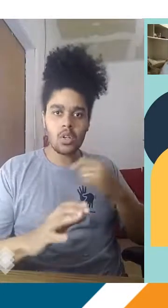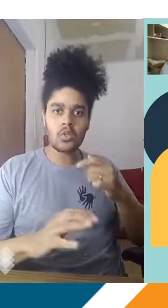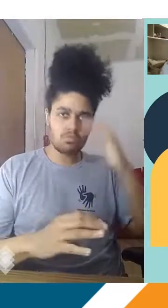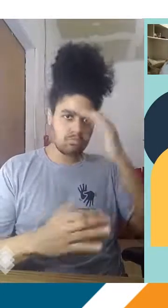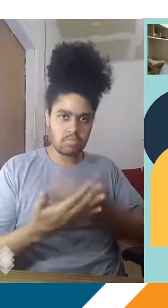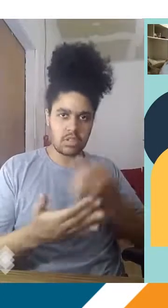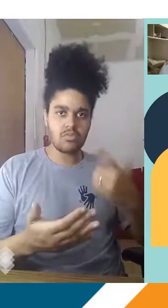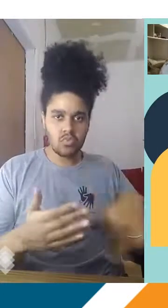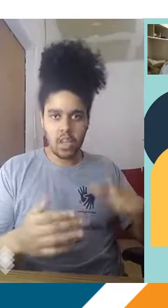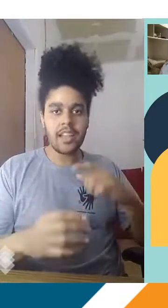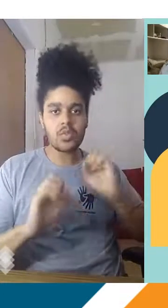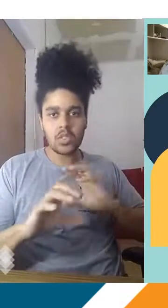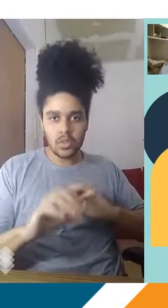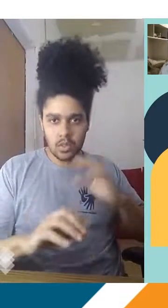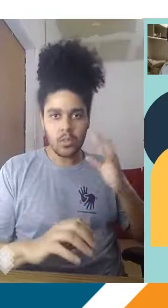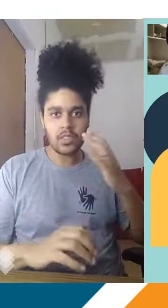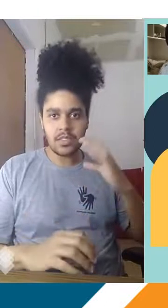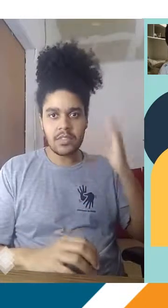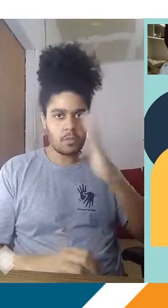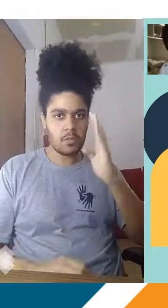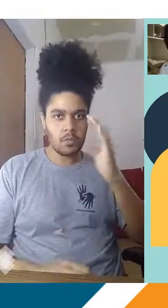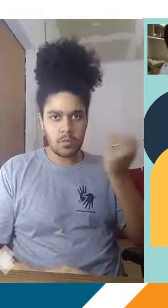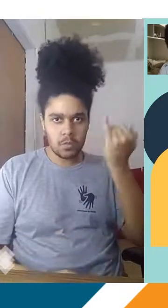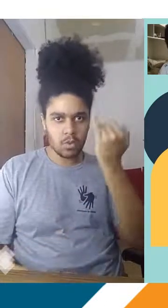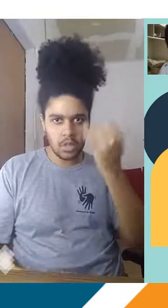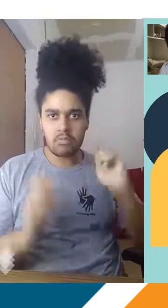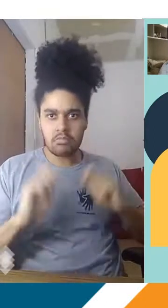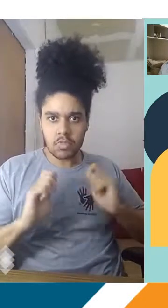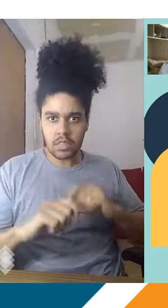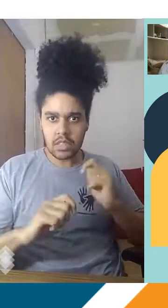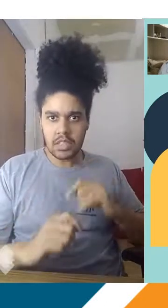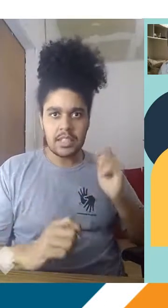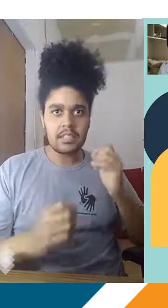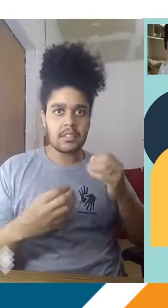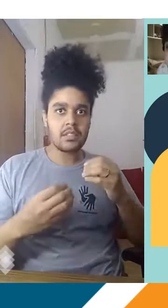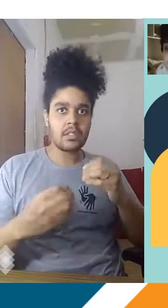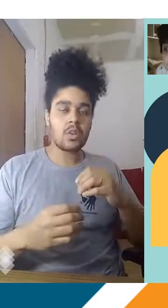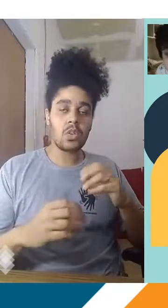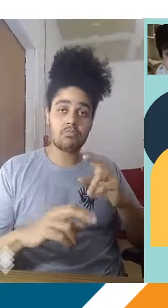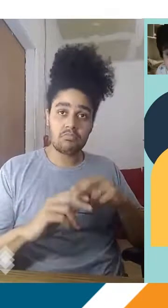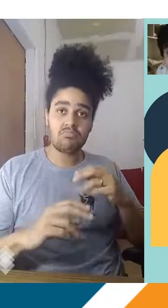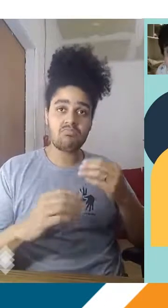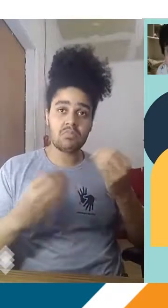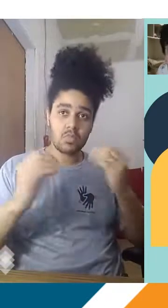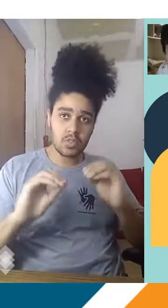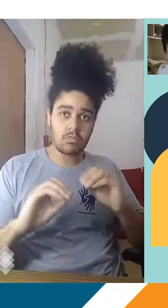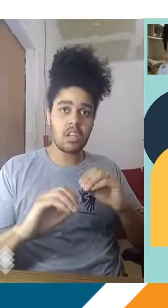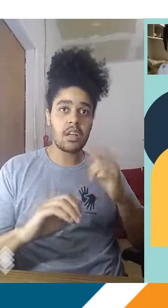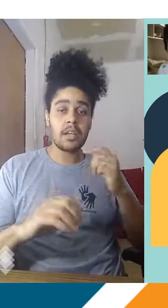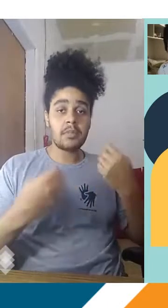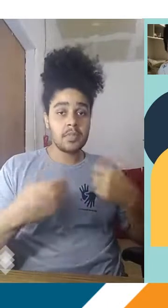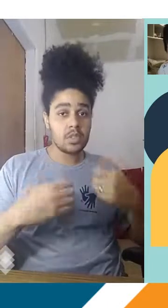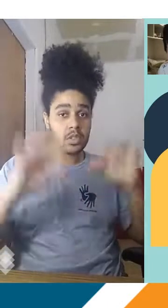trazendo de volta lá a minha tese, que a educação científica é absolutamente importante e necessária. A fim de garantir que ela seja bem aplicada, é preciso